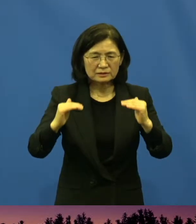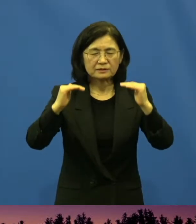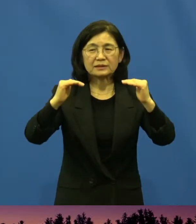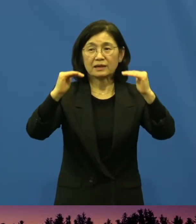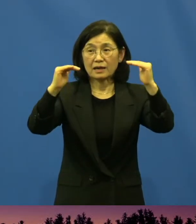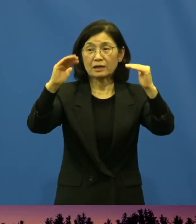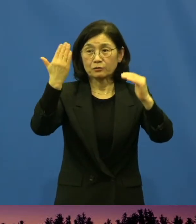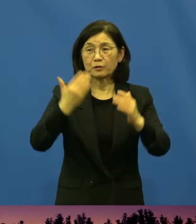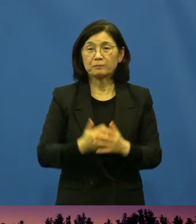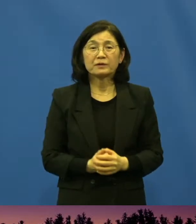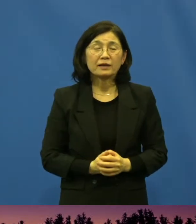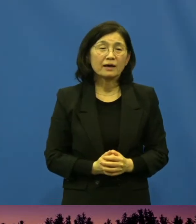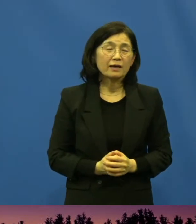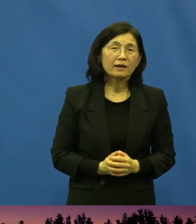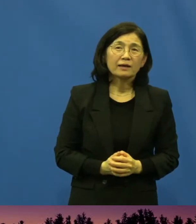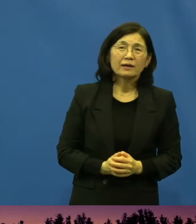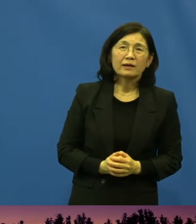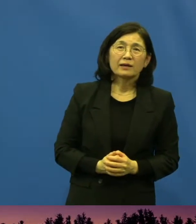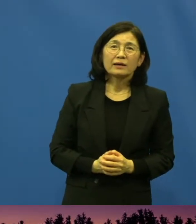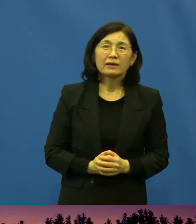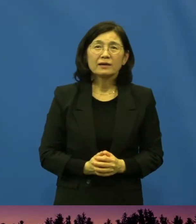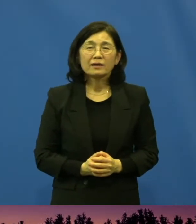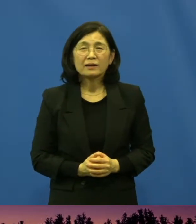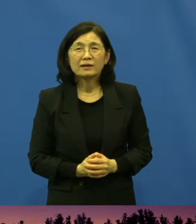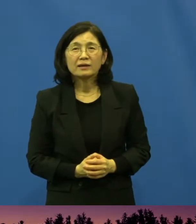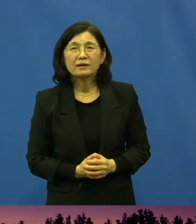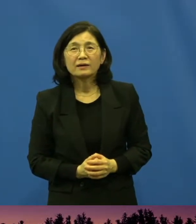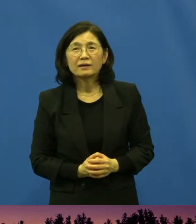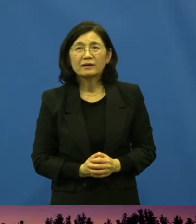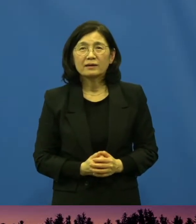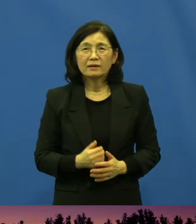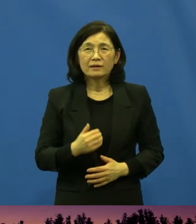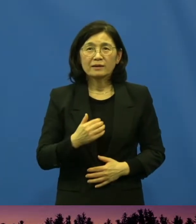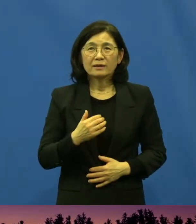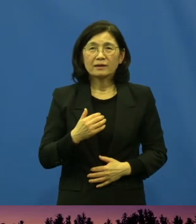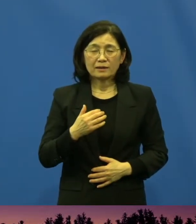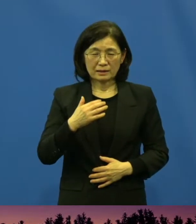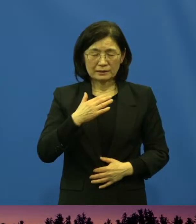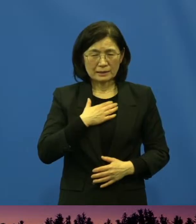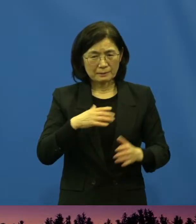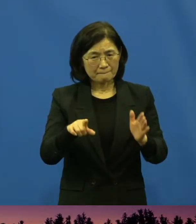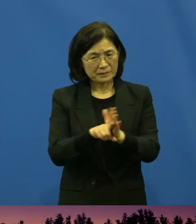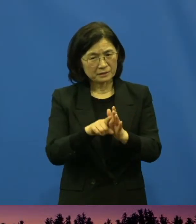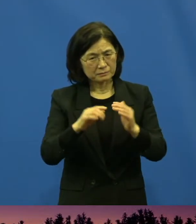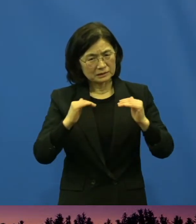어떤 분은 난 별로 잘한 것 같아 보이지 않아요. 자랐어요.